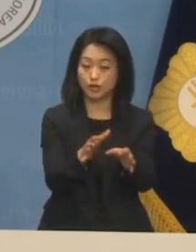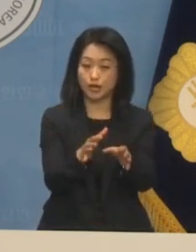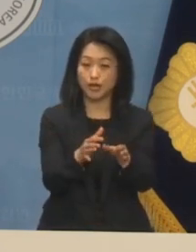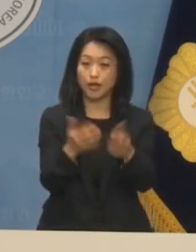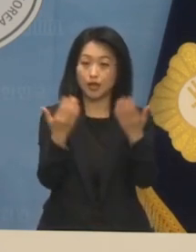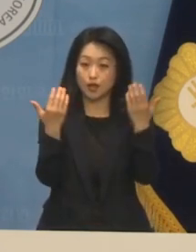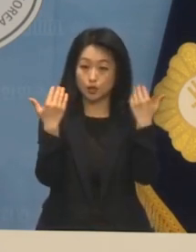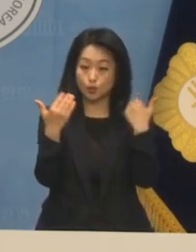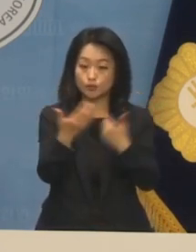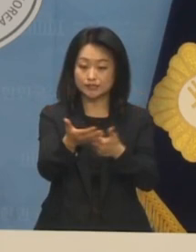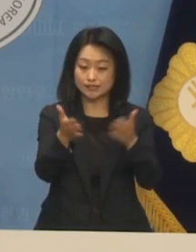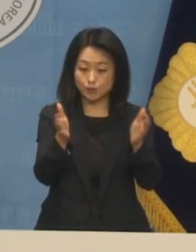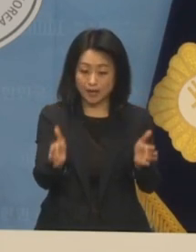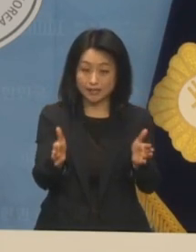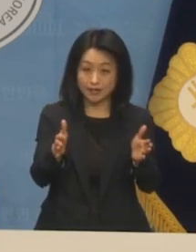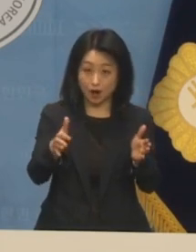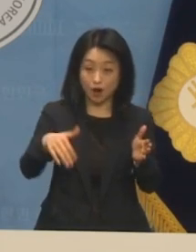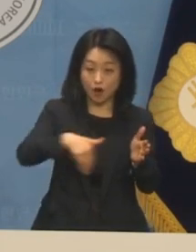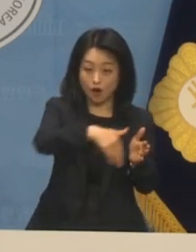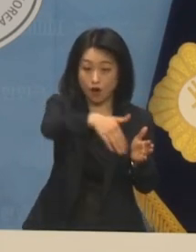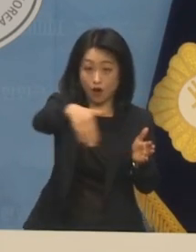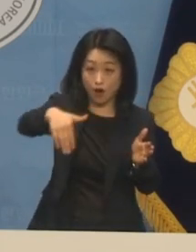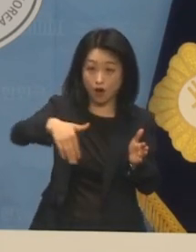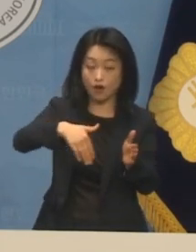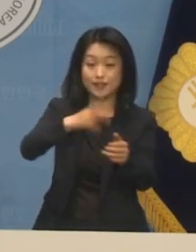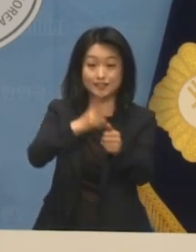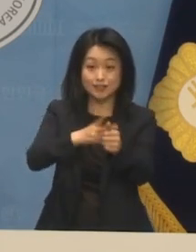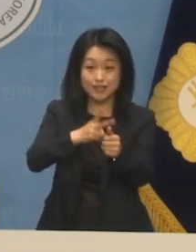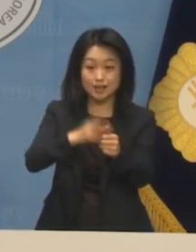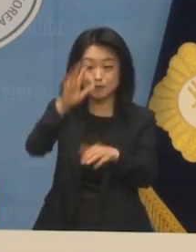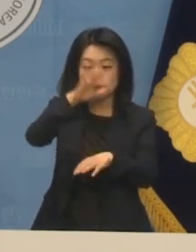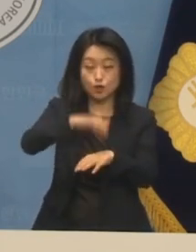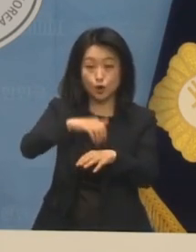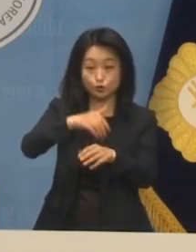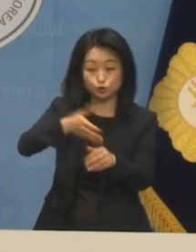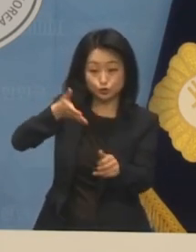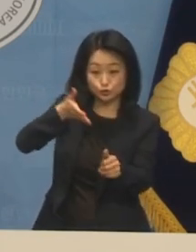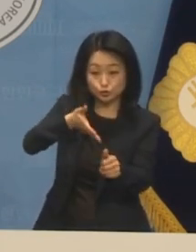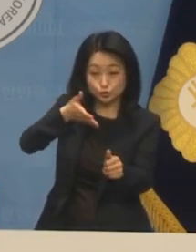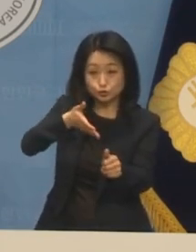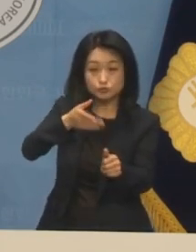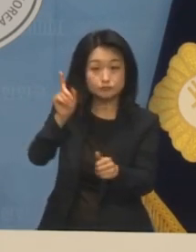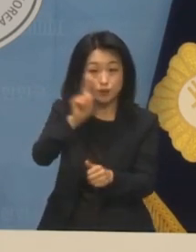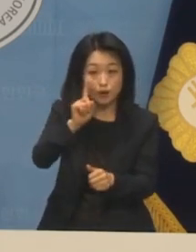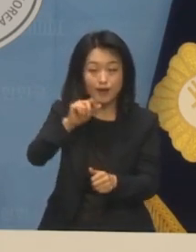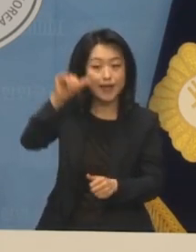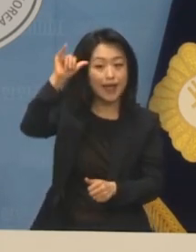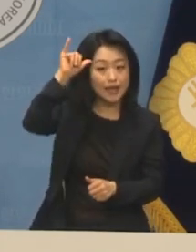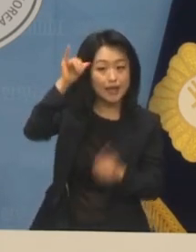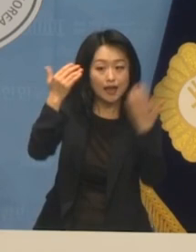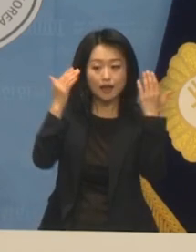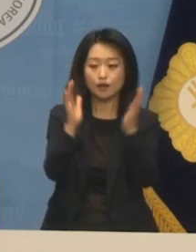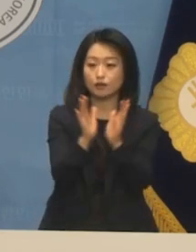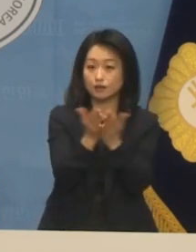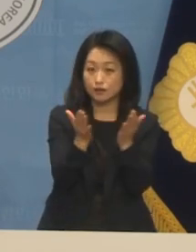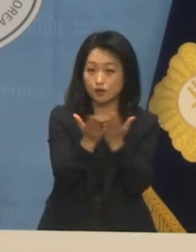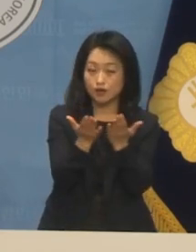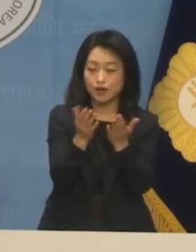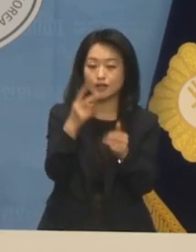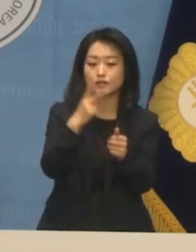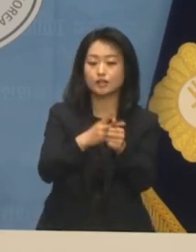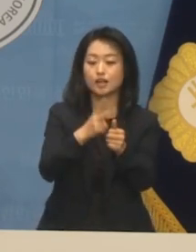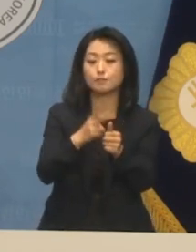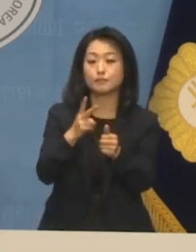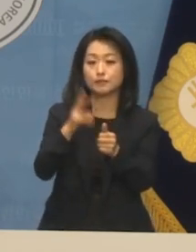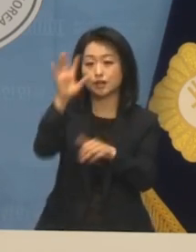교실혁명 선도교사 연수 대상자 선정 결과라는 AI 디지털 교과서 교사 연수 준비